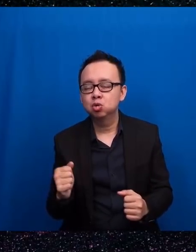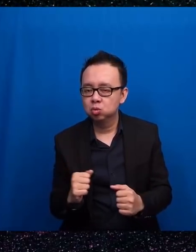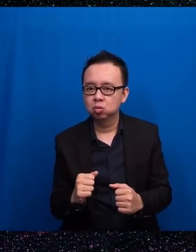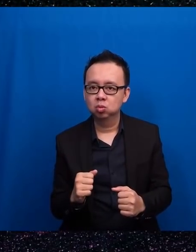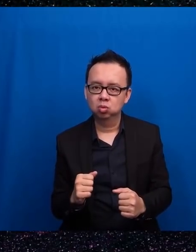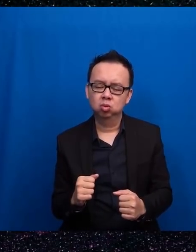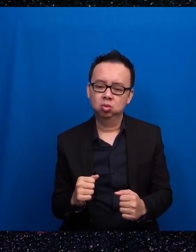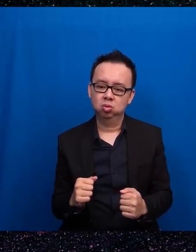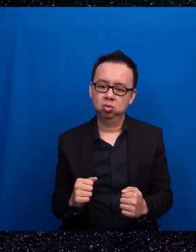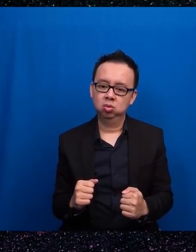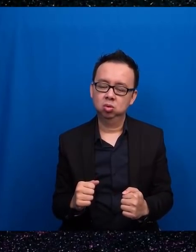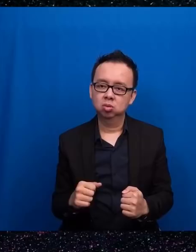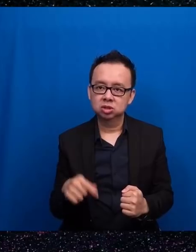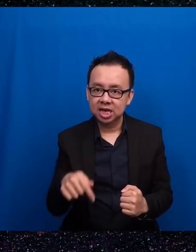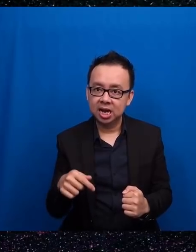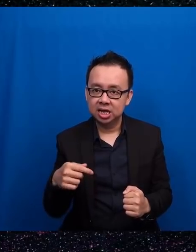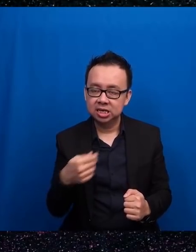Now we realize that money